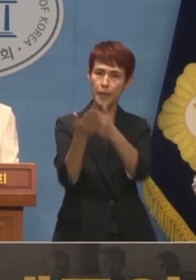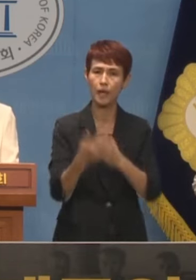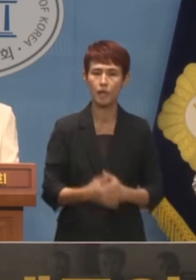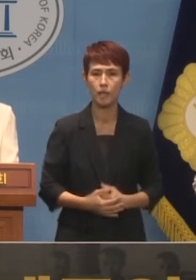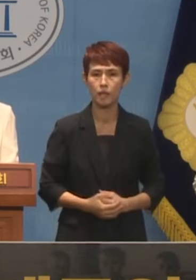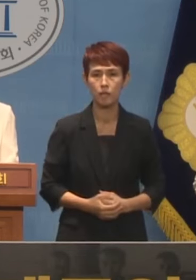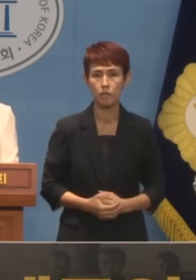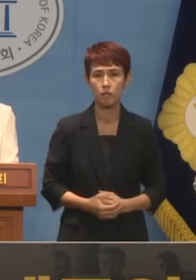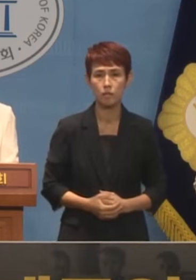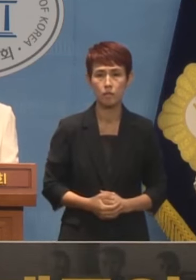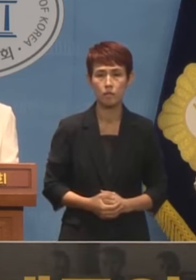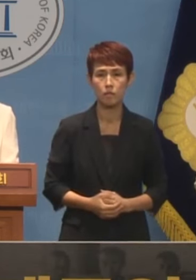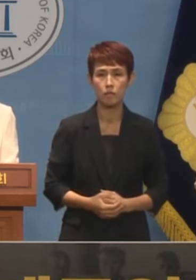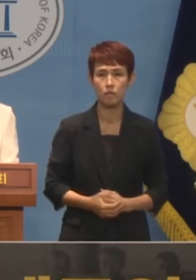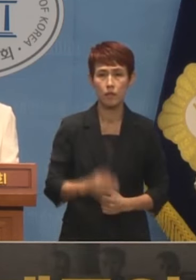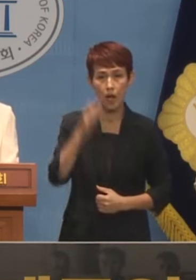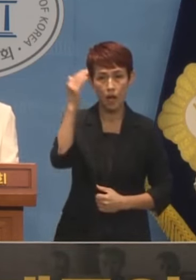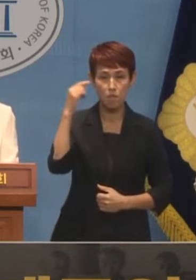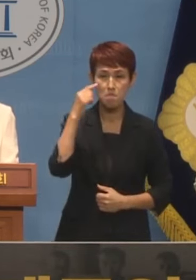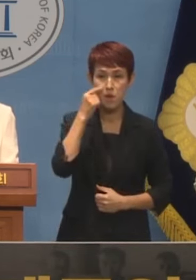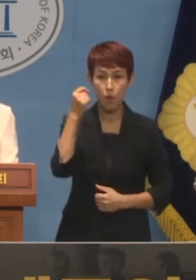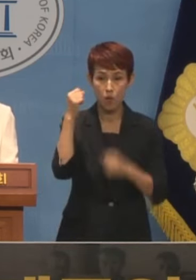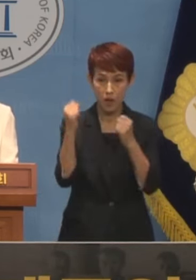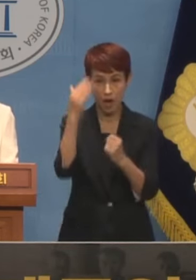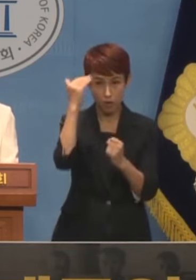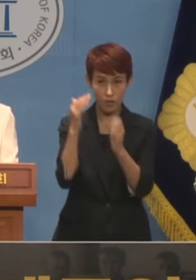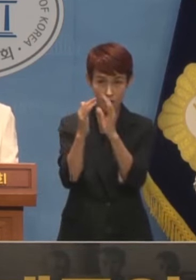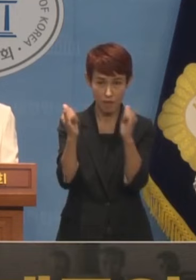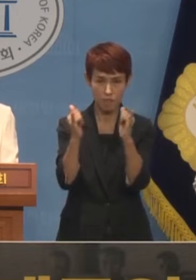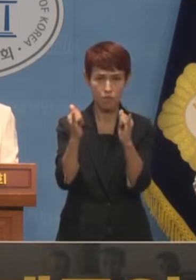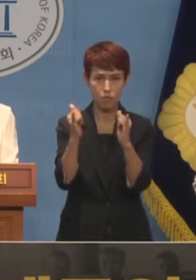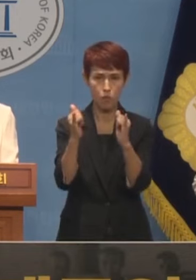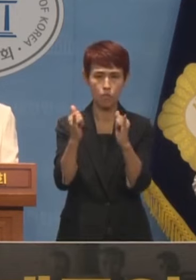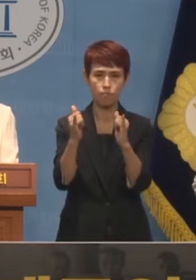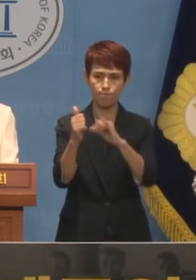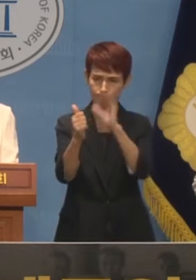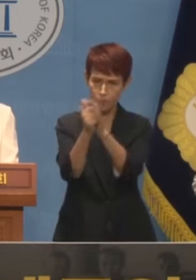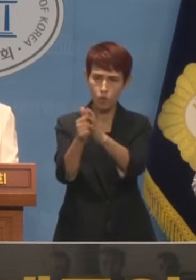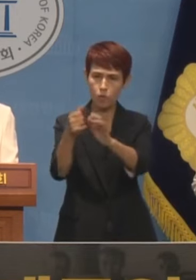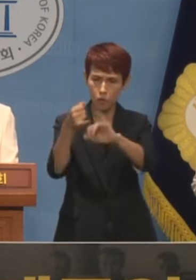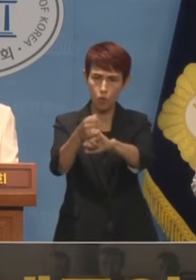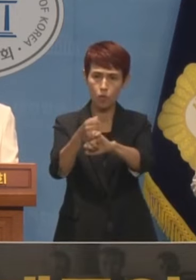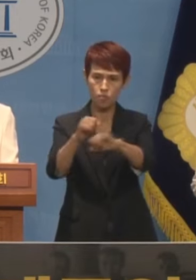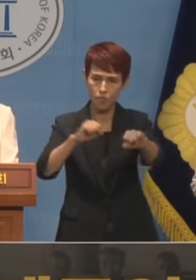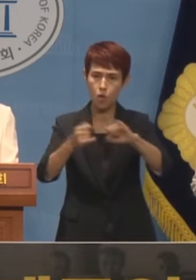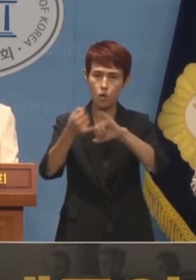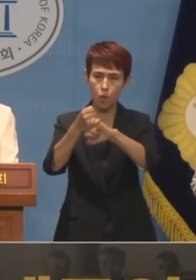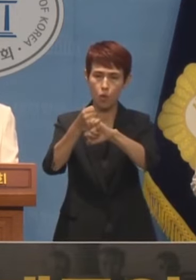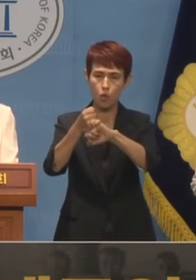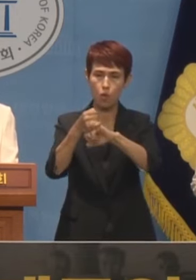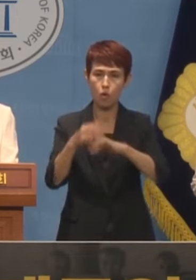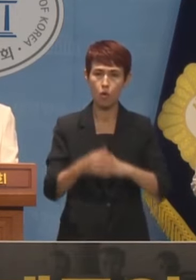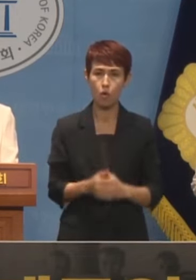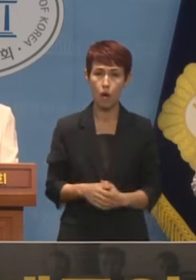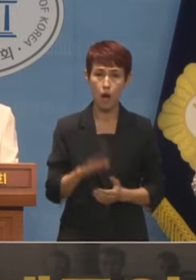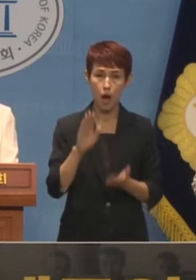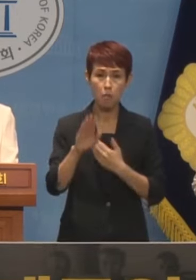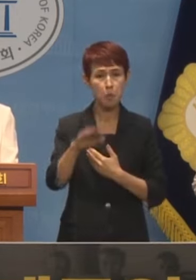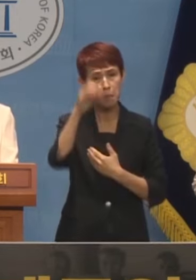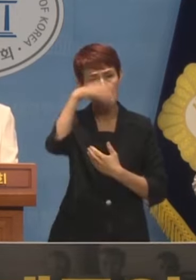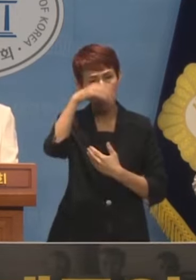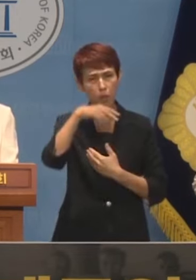요청했습니다 주일 한국 대사는 반드시 이행해야 할 것입니다 호미로 막을 것을 가래로